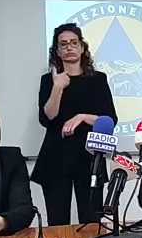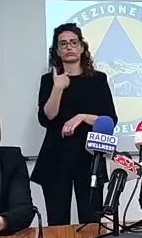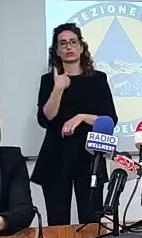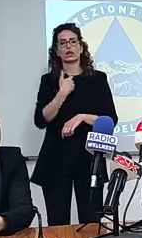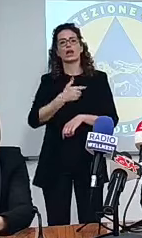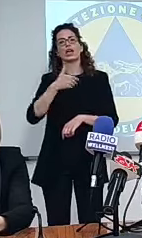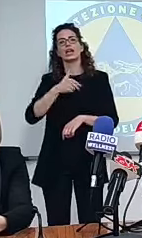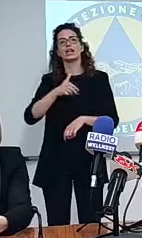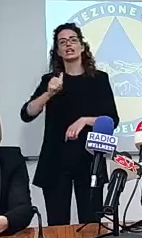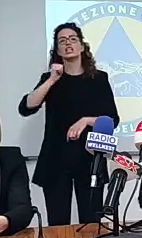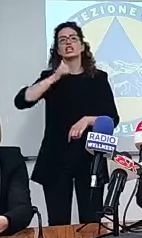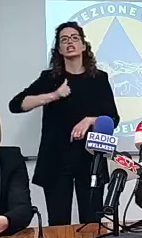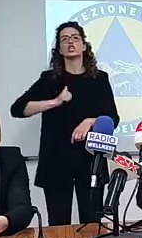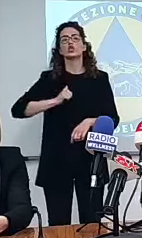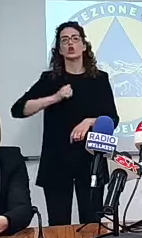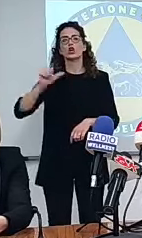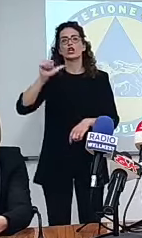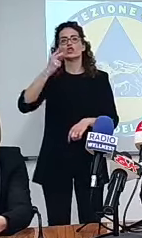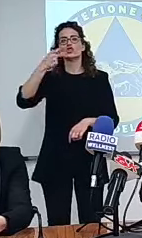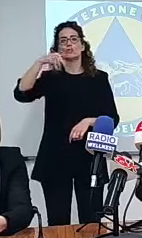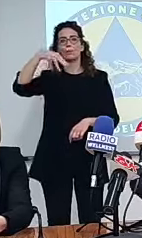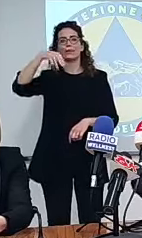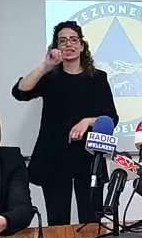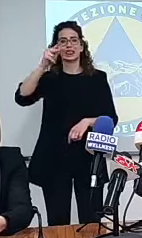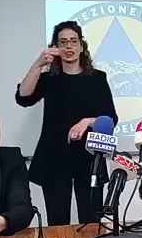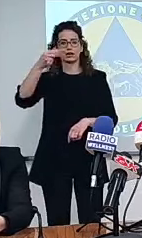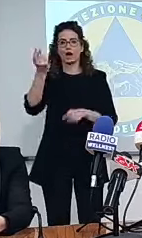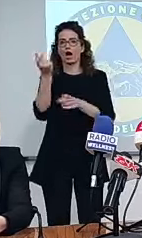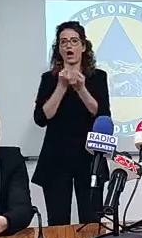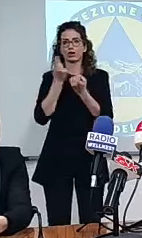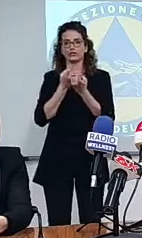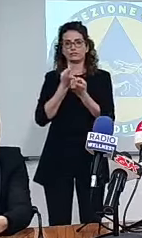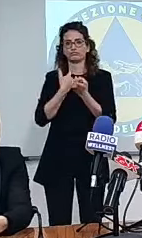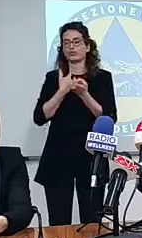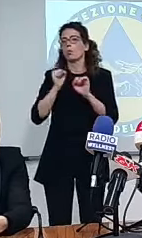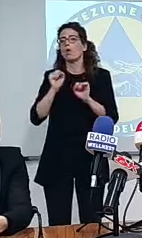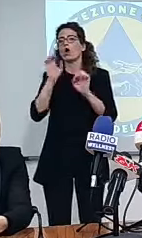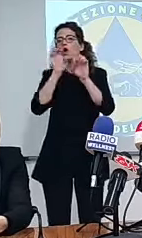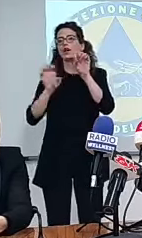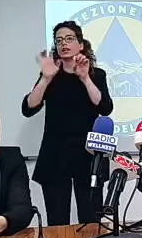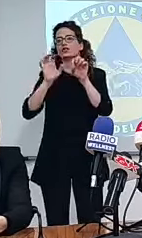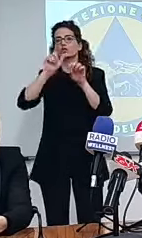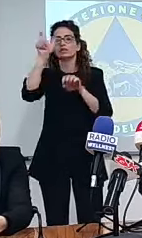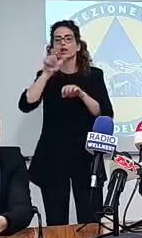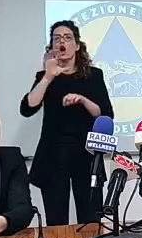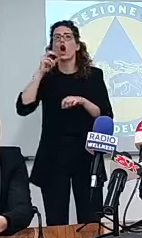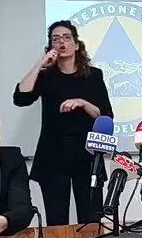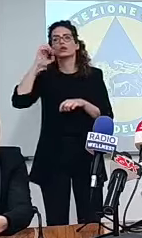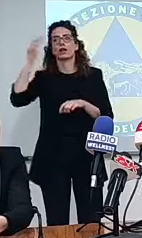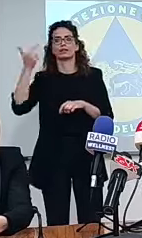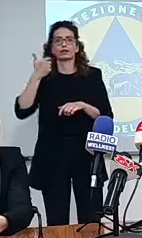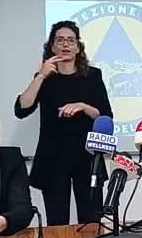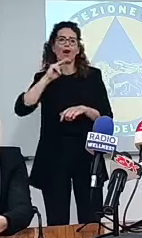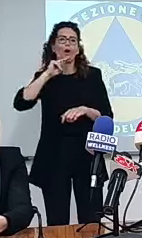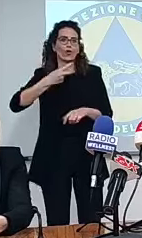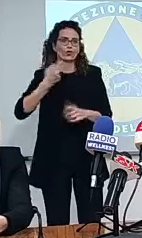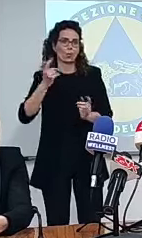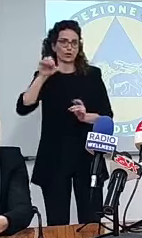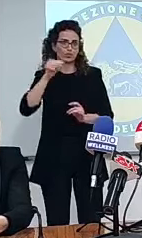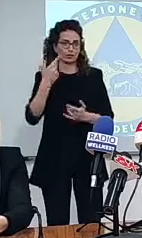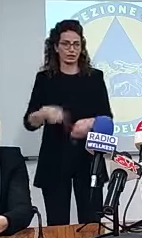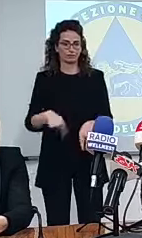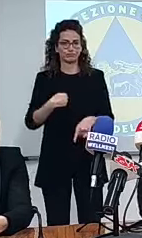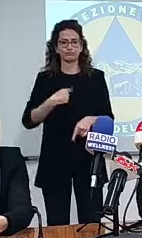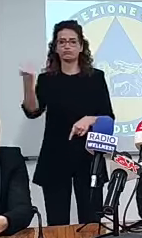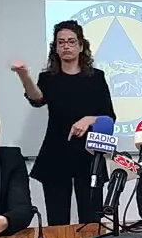Schmidt, mi arriva da un'altra località, che può essere una regione italiana oppure uno straniero dal cognome, mi arriva,